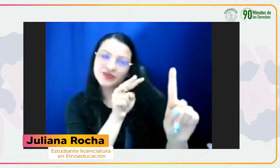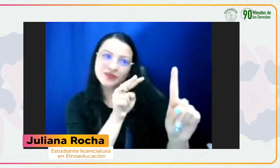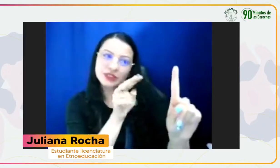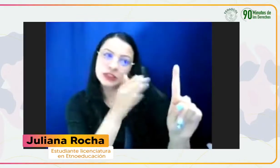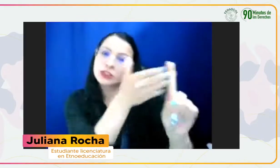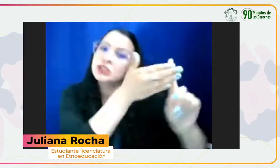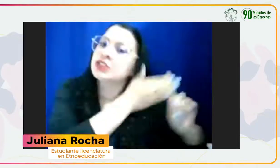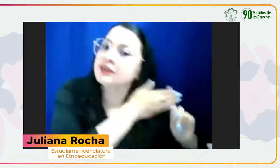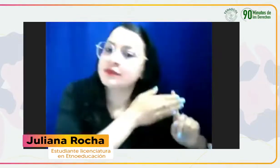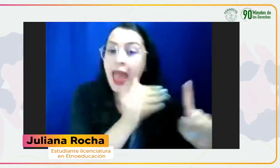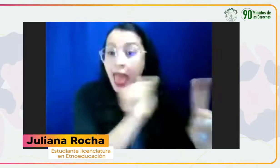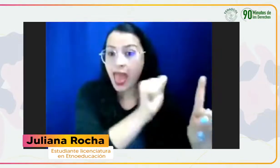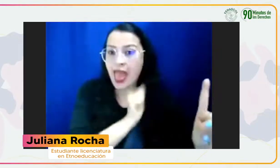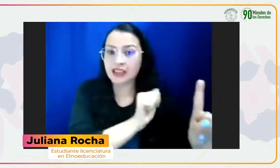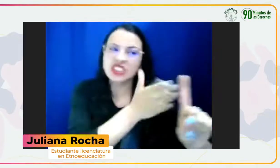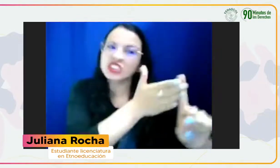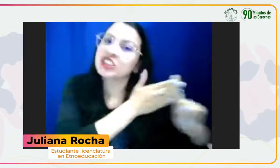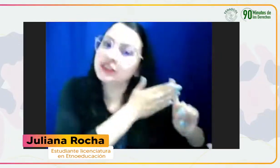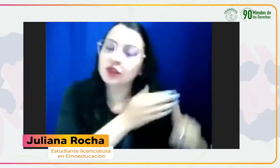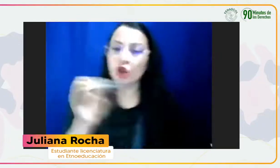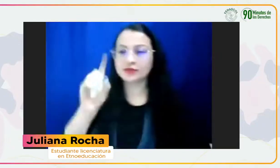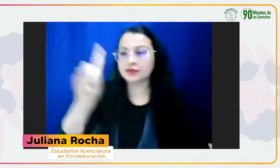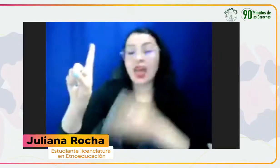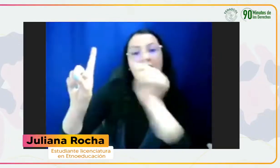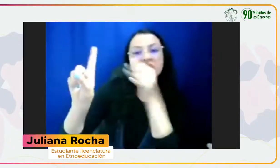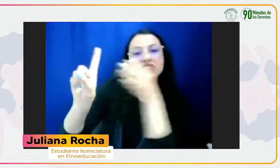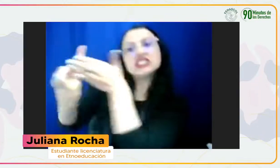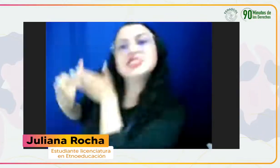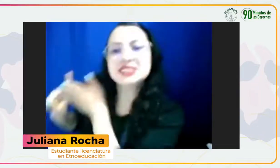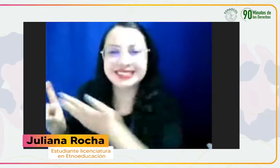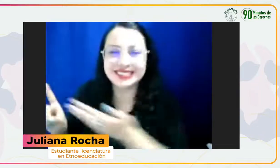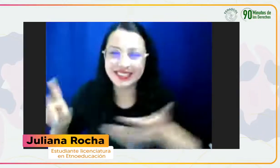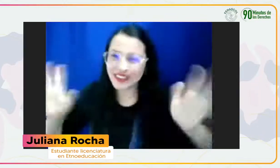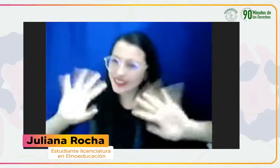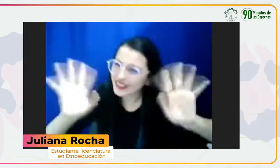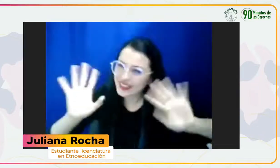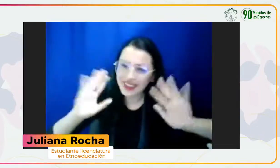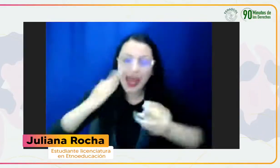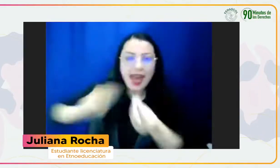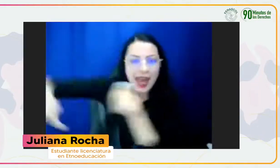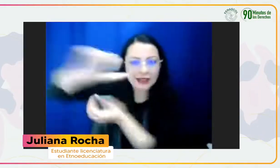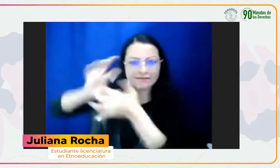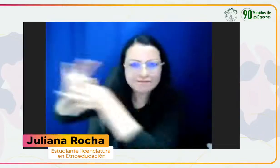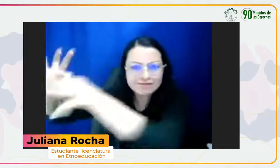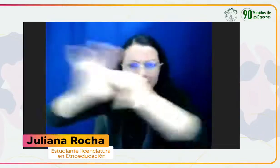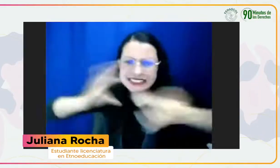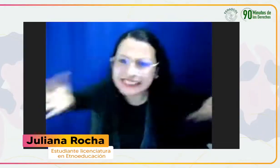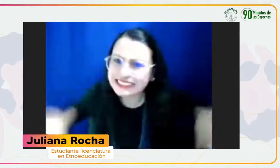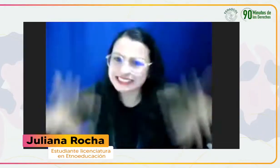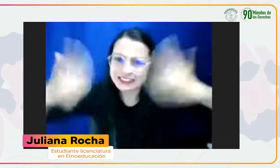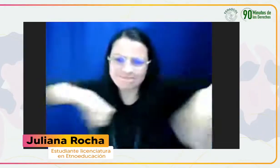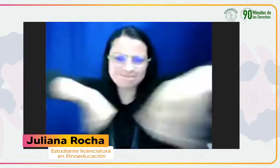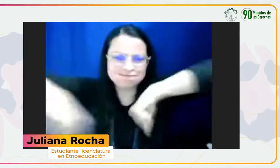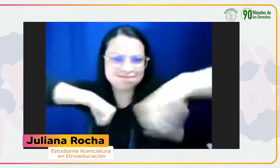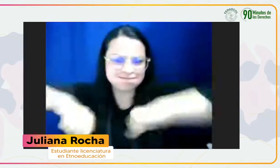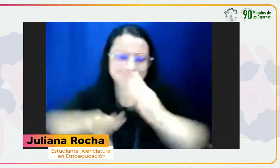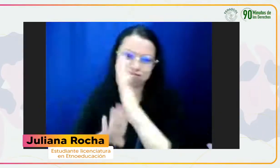ojalá no quieran opacar a la otra, sí, para salir adelante, no pasar por encima de las otras, sino al